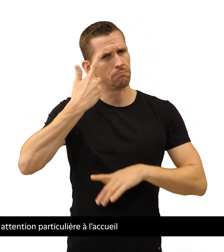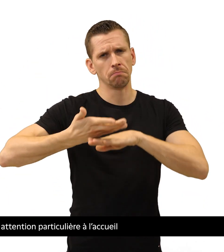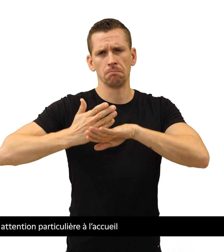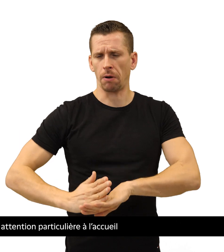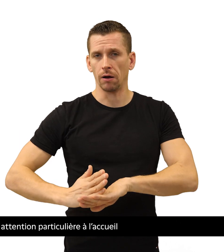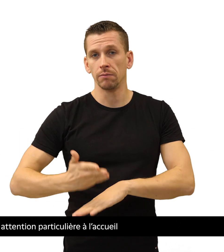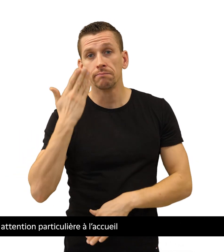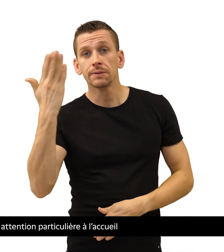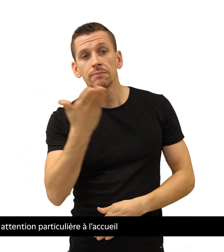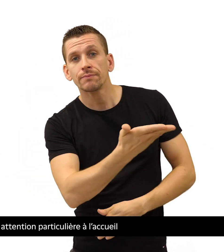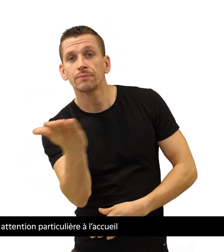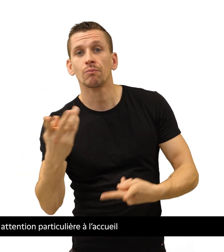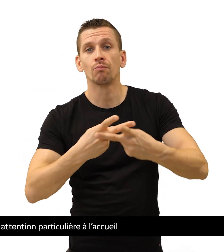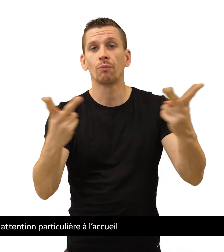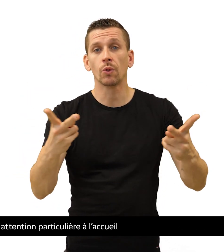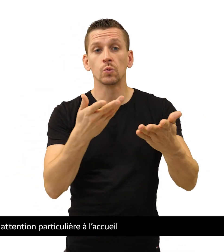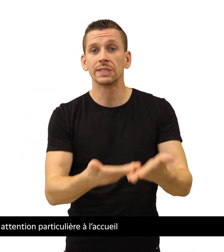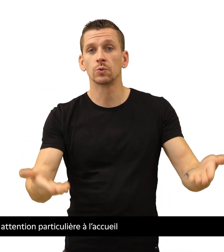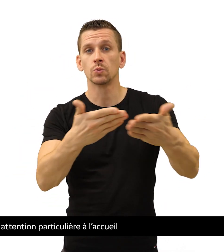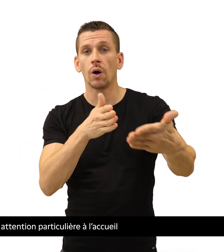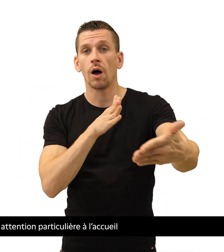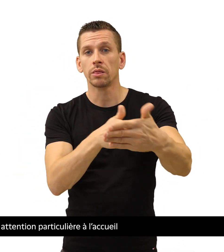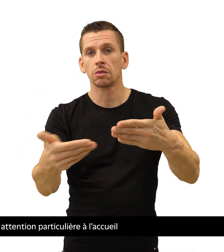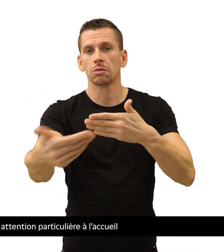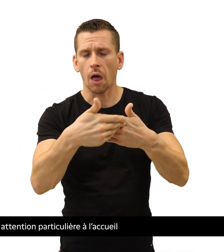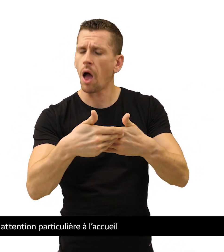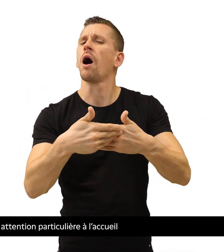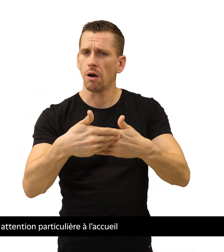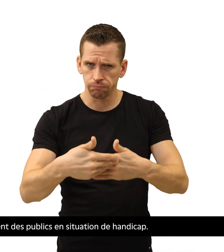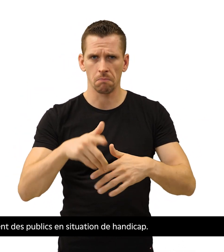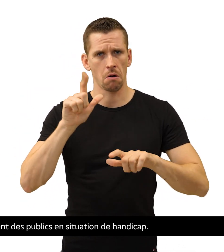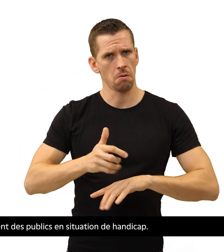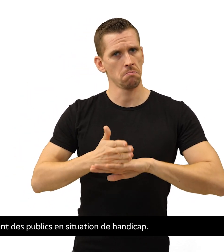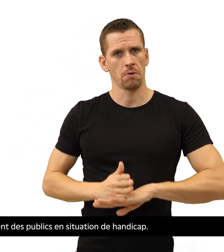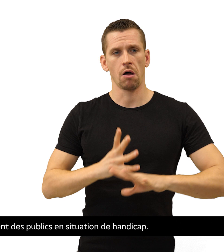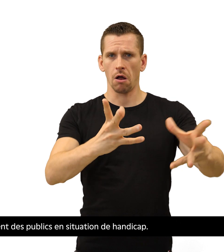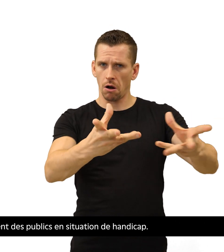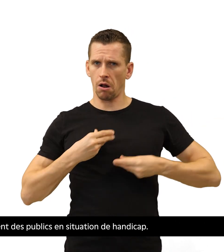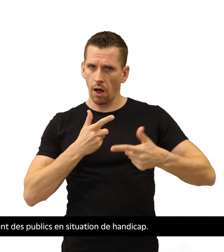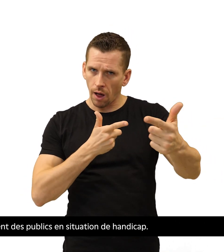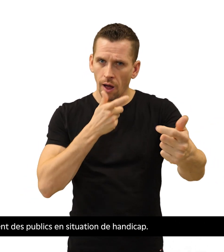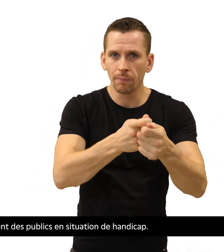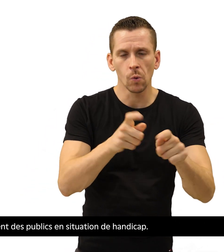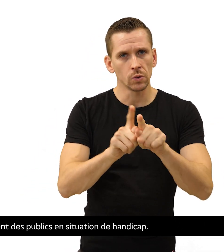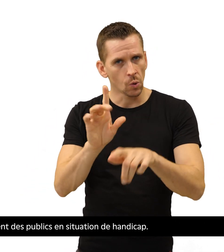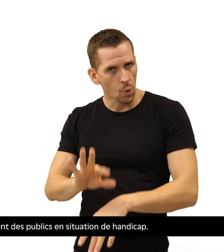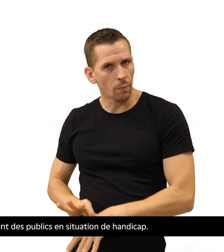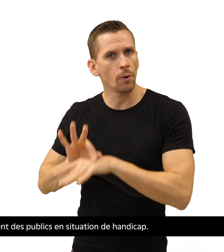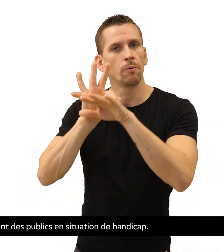et porte une attention particulière à l'accueil et à l'accompagnement des publics en situation de handicap.